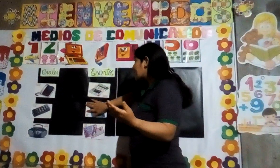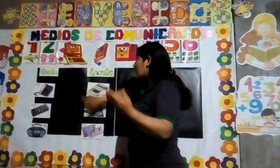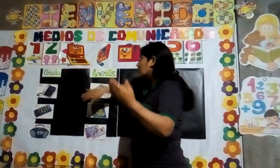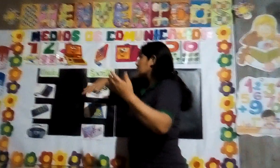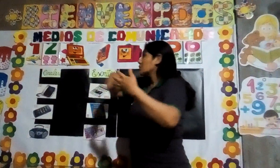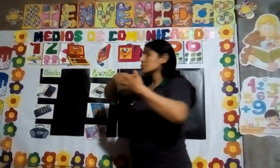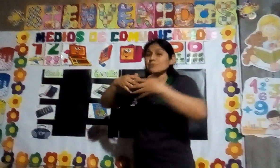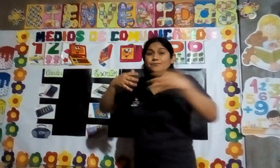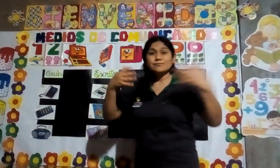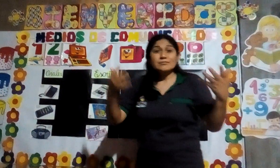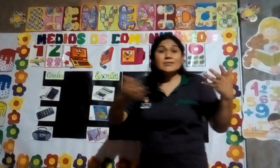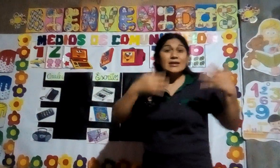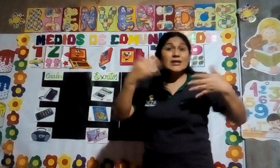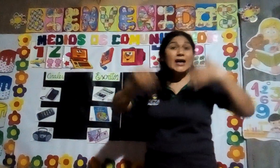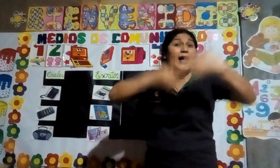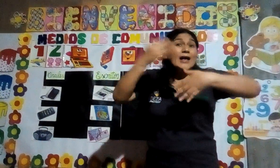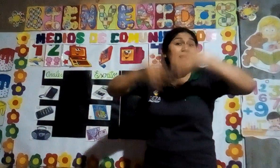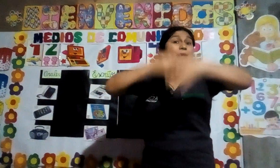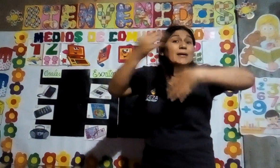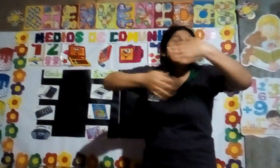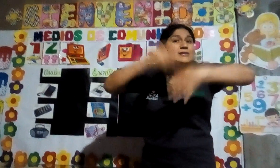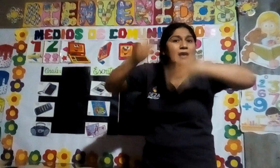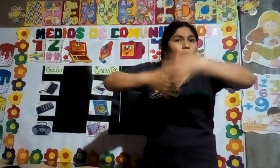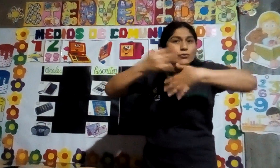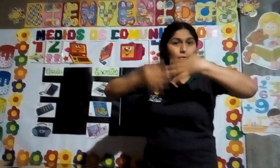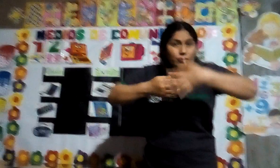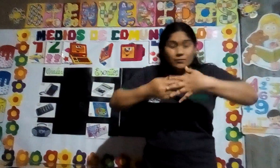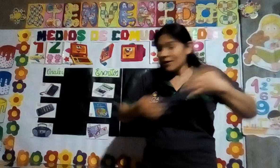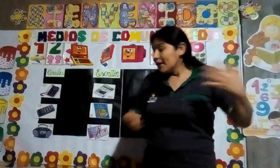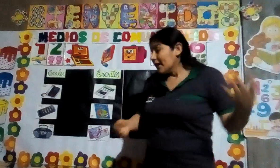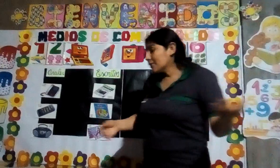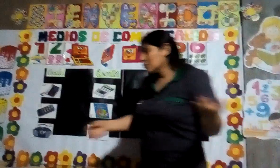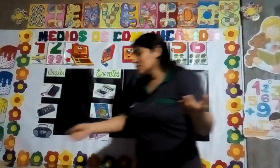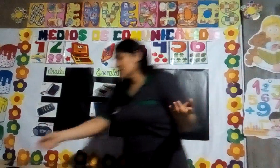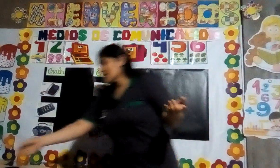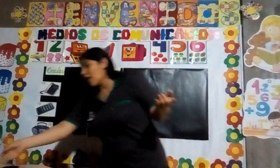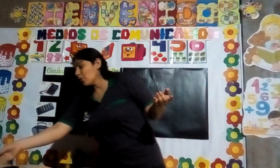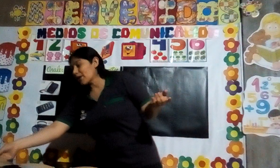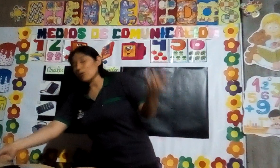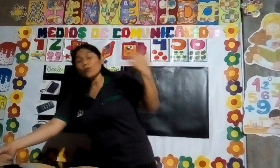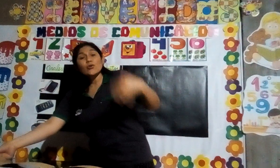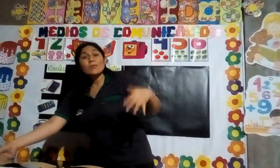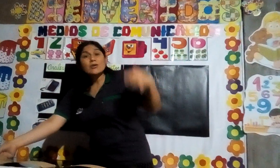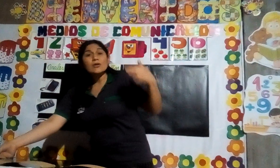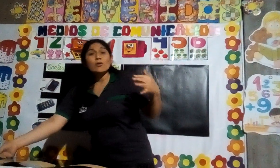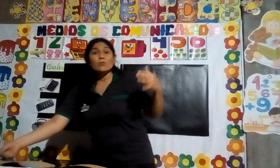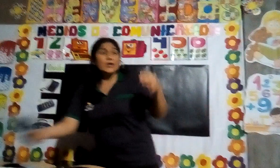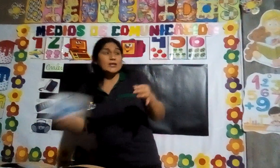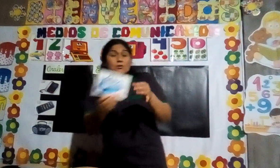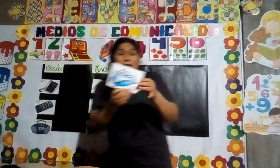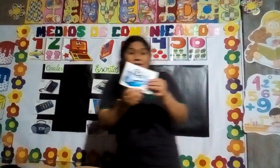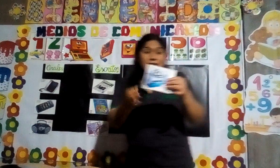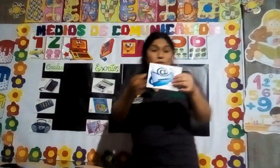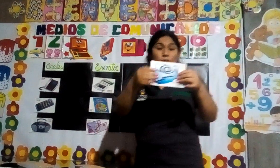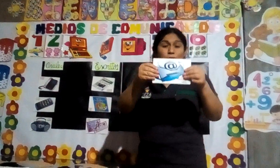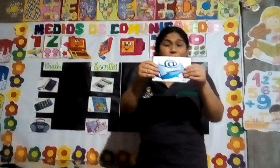cambiado, chicos, ha avanzado todo, entonces ahora otro medio de comunicación escrito